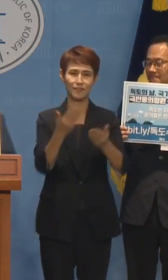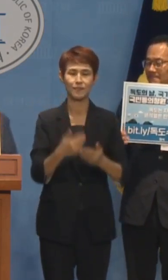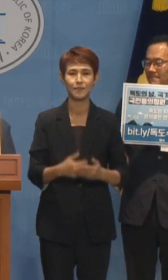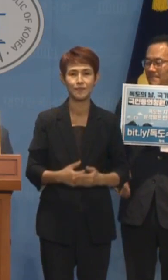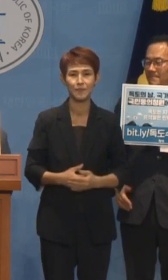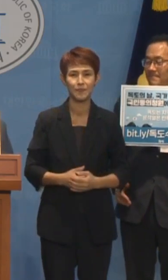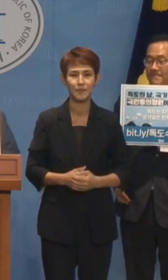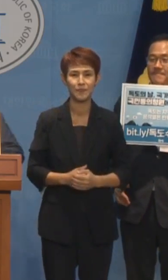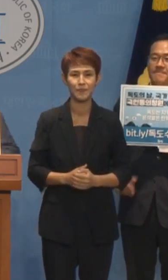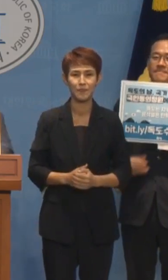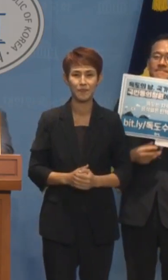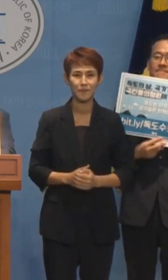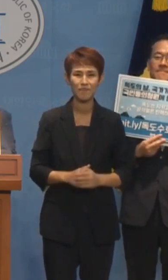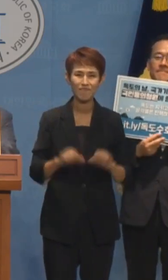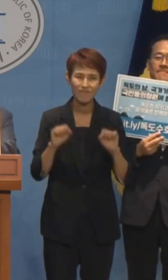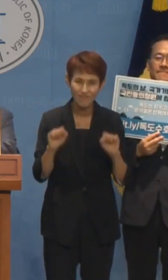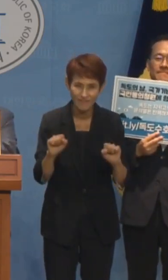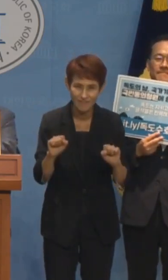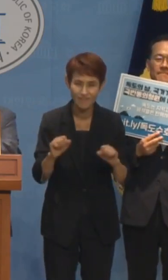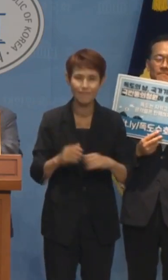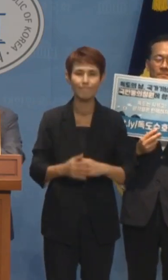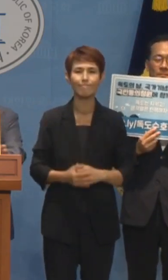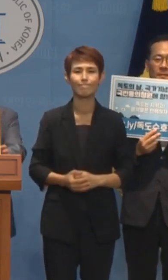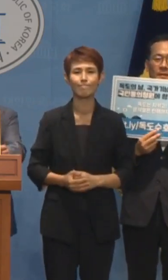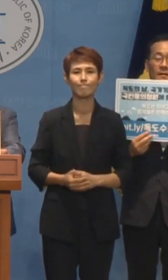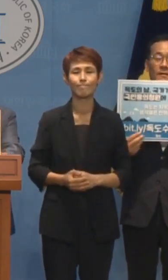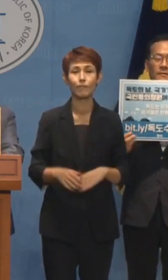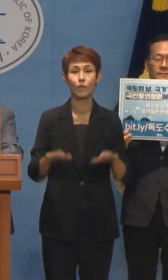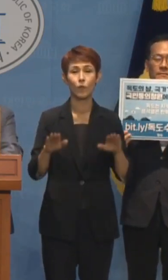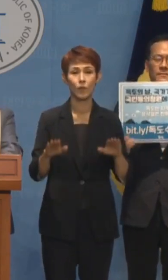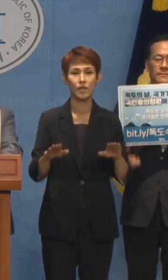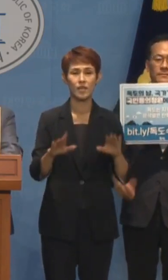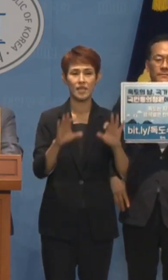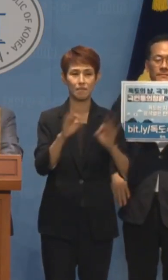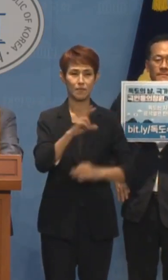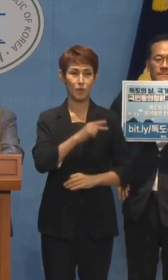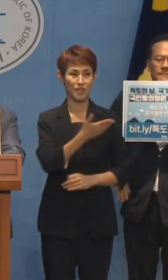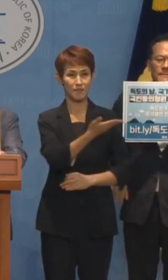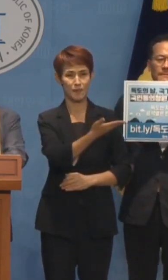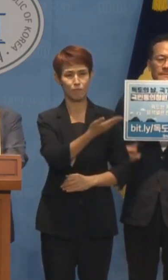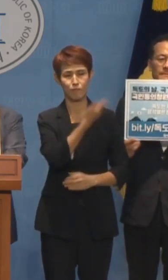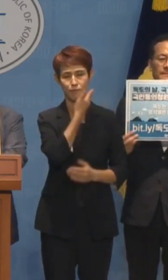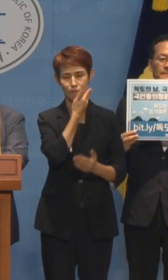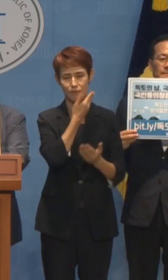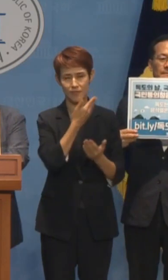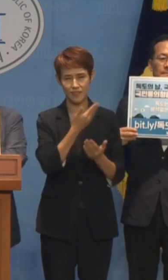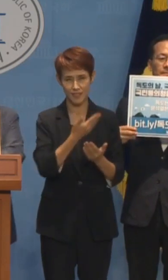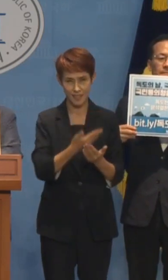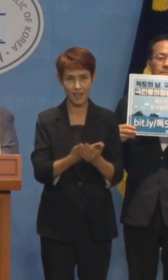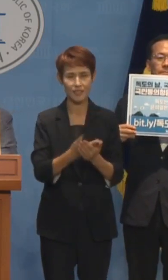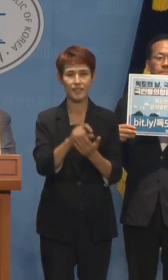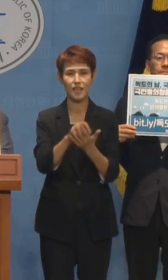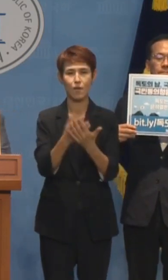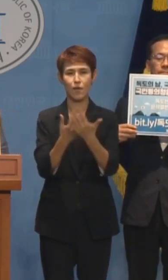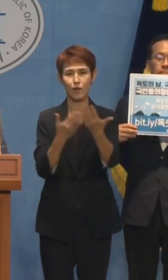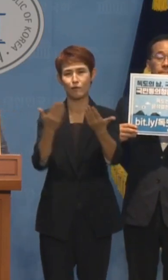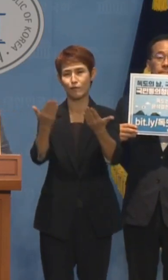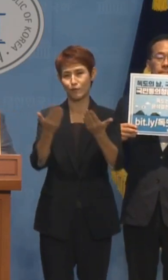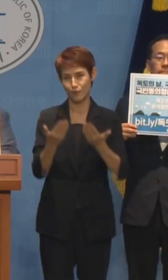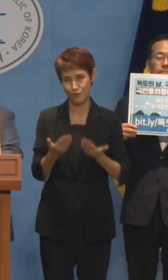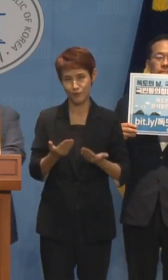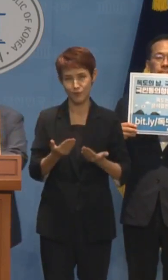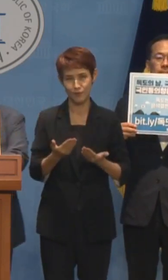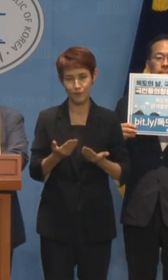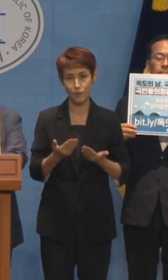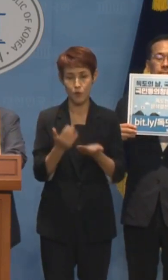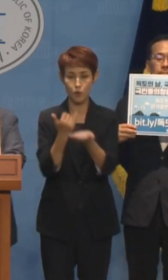하겠습니다네 기자입니다 안녕하십니까 오늘 김준 님께서 이렇게 귀한 기자회견 또 주최해 주시고